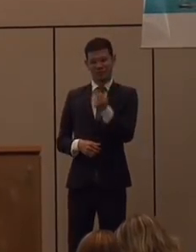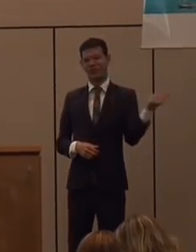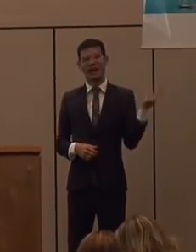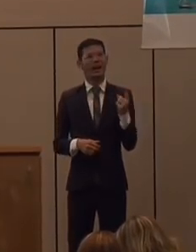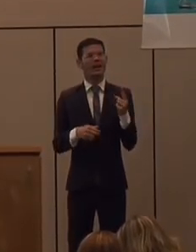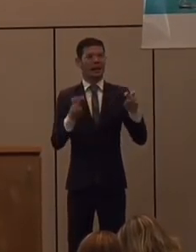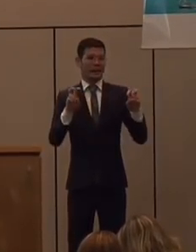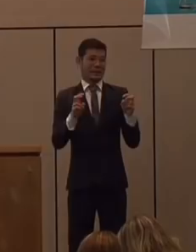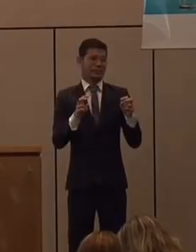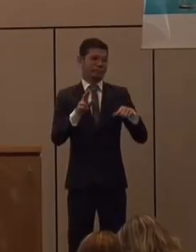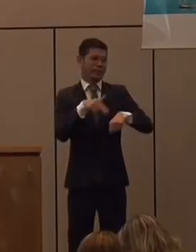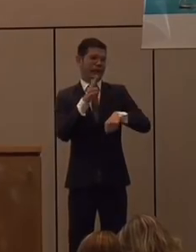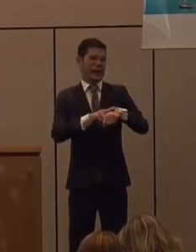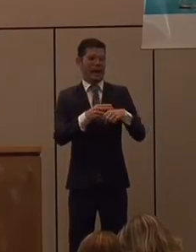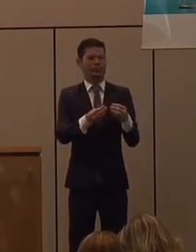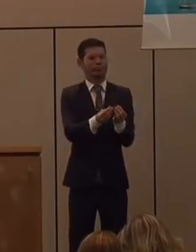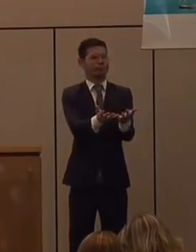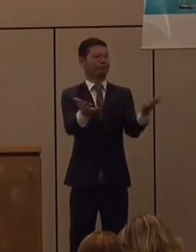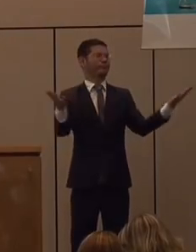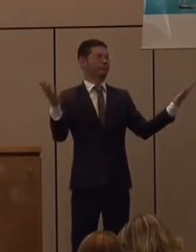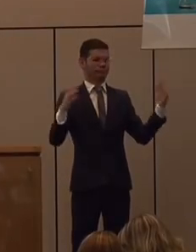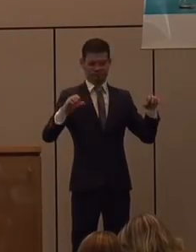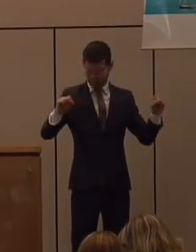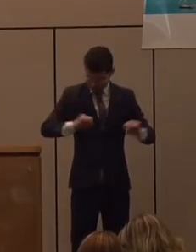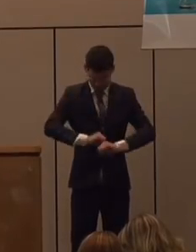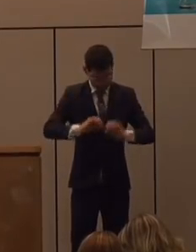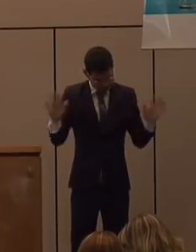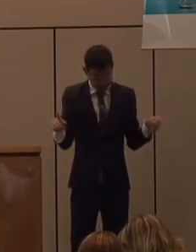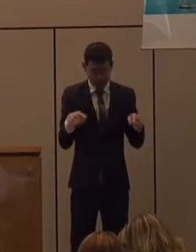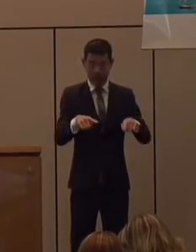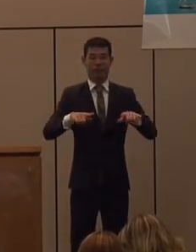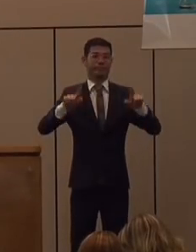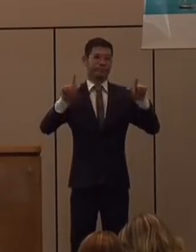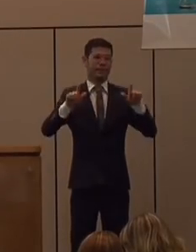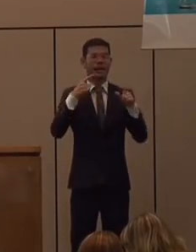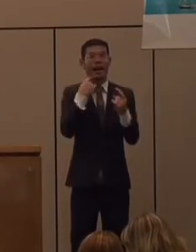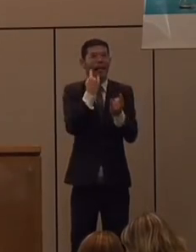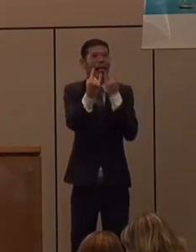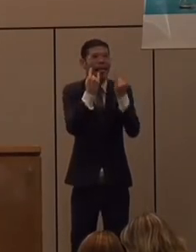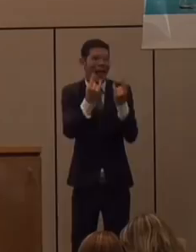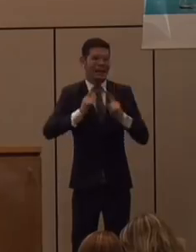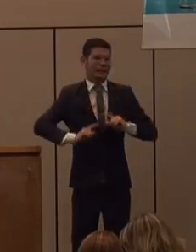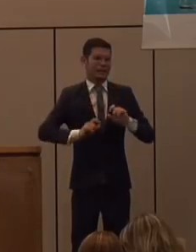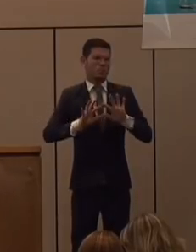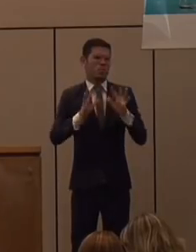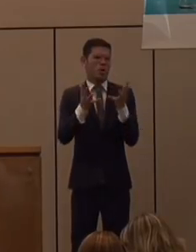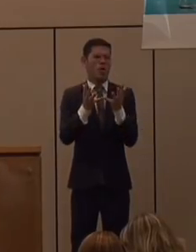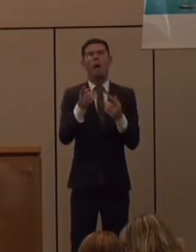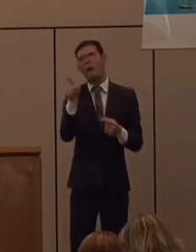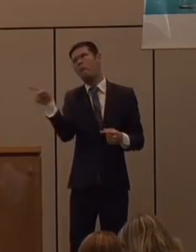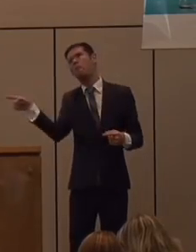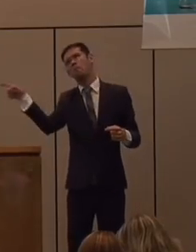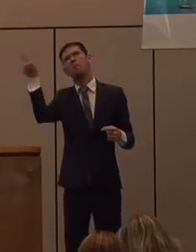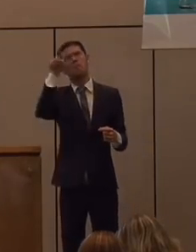y sin duda ese es uno de los grandes activos para el turismo en cualquier lugar del mundo cualquier país tiene dos elementos